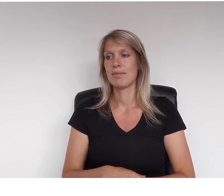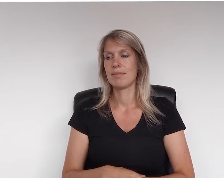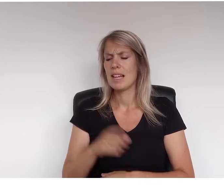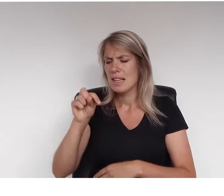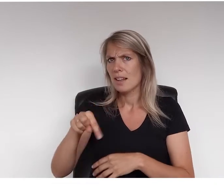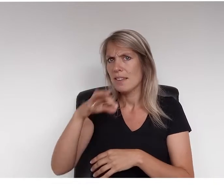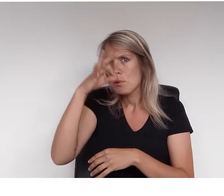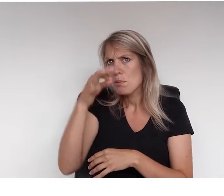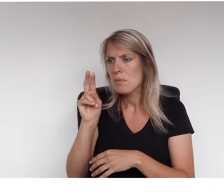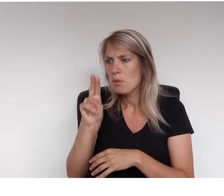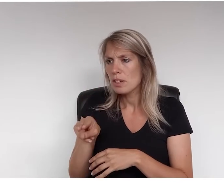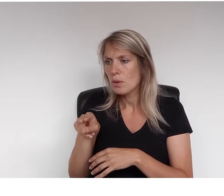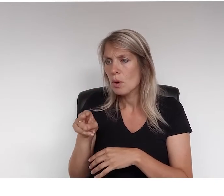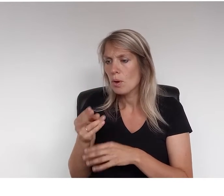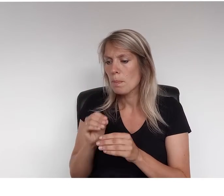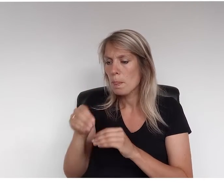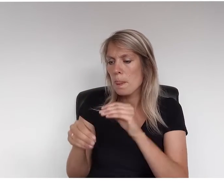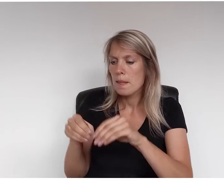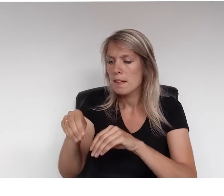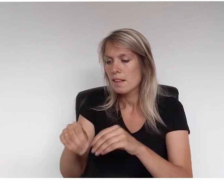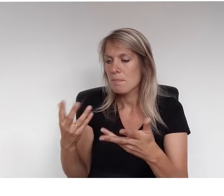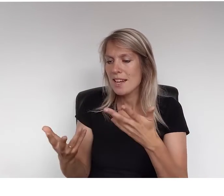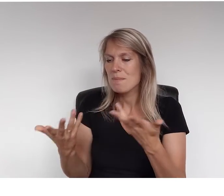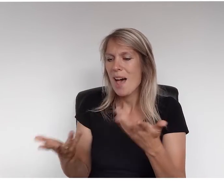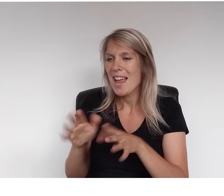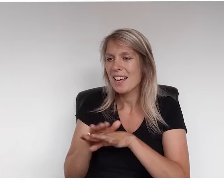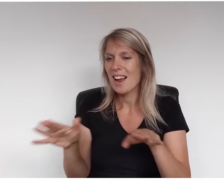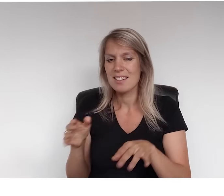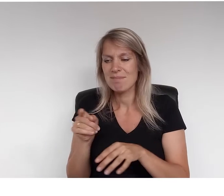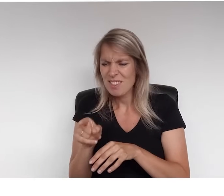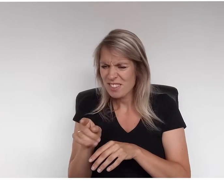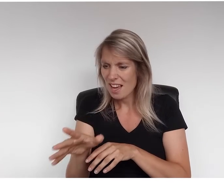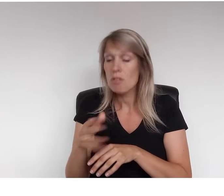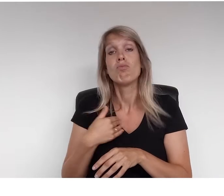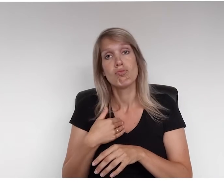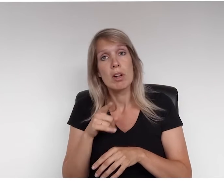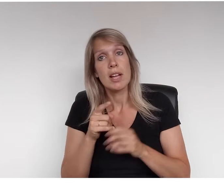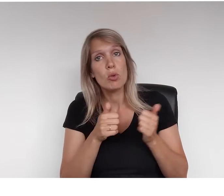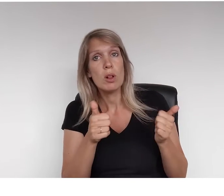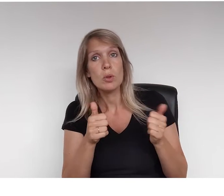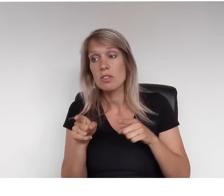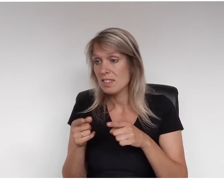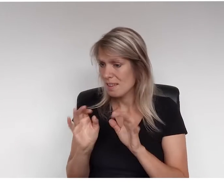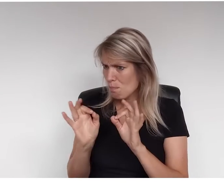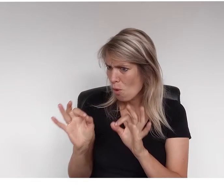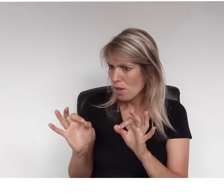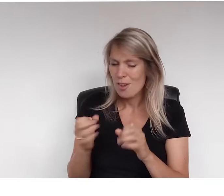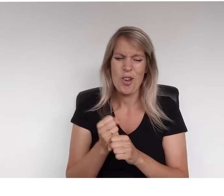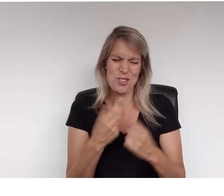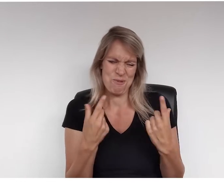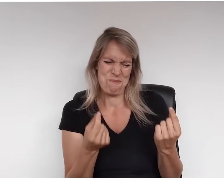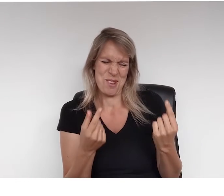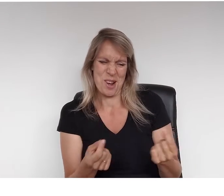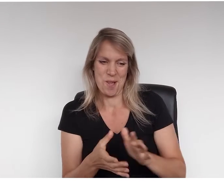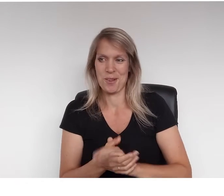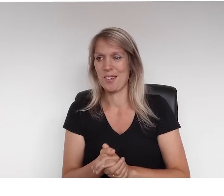Dit bloemetje nog, Olly. En dan is die van mij bijna klaar. En die van jou? Ja, die van mij gaat ook al goed, hoor. Is die mooi? Hij is superleuk.